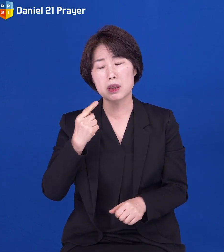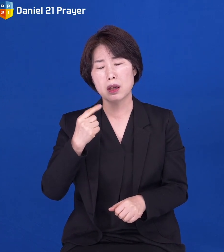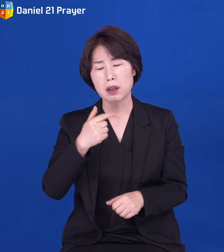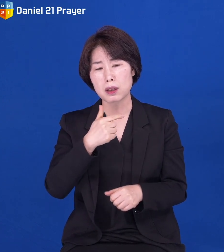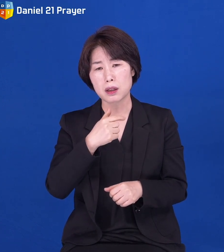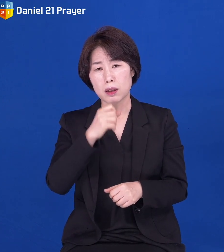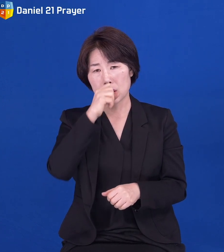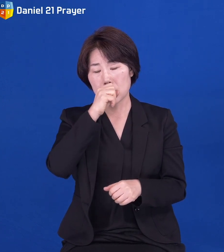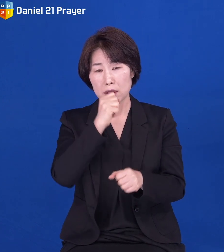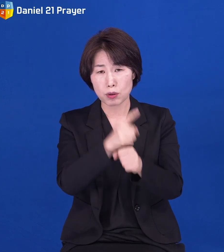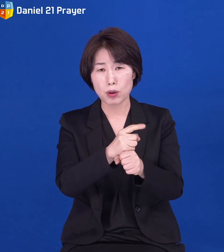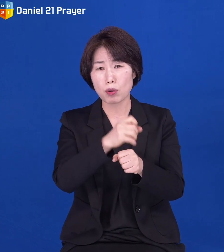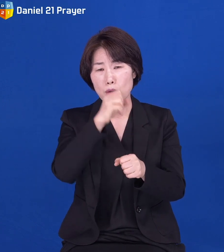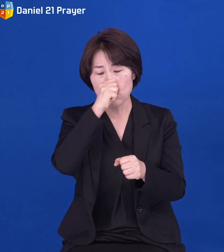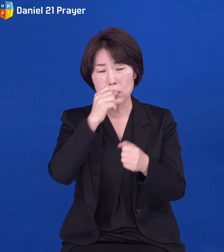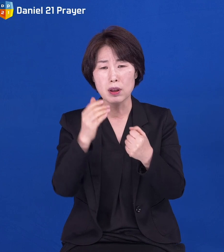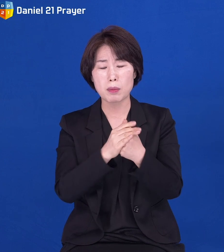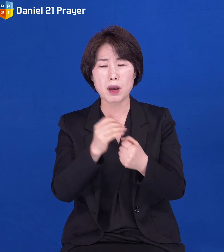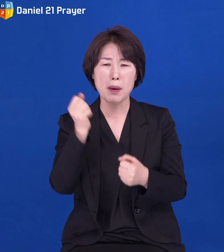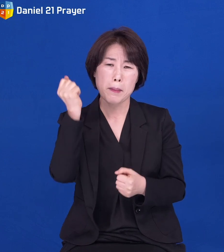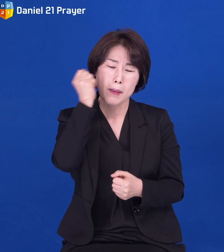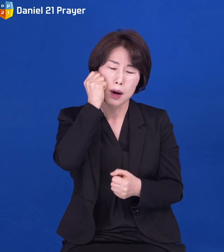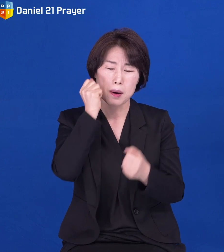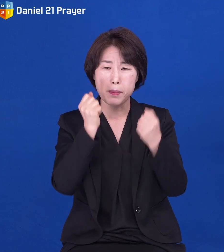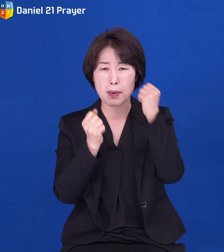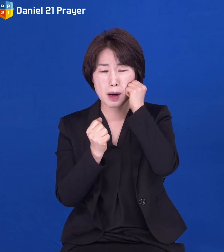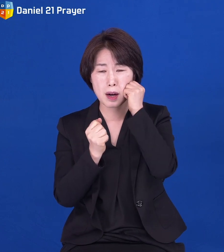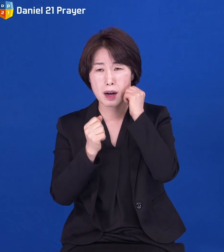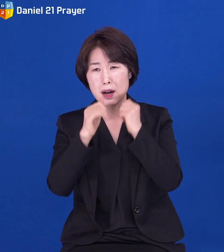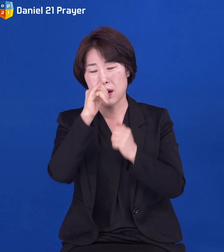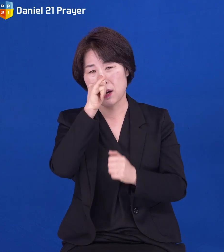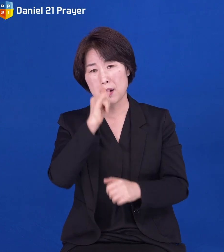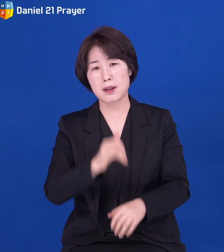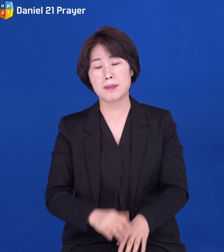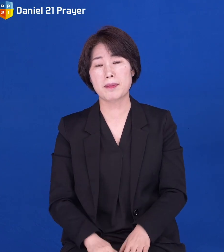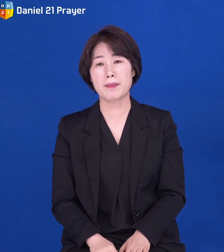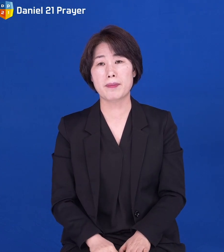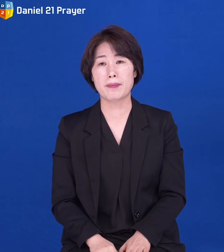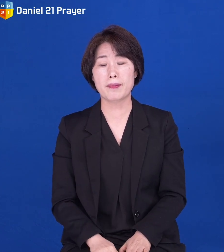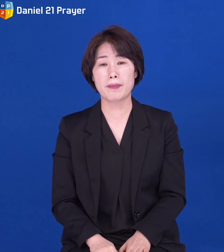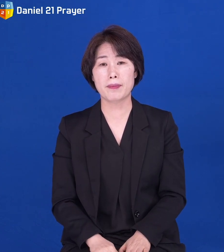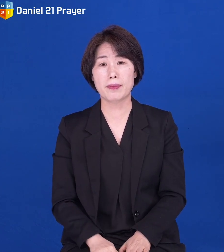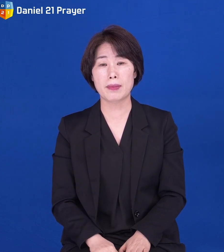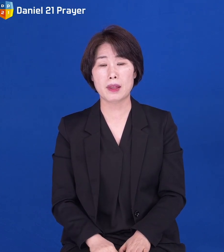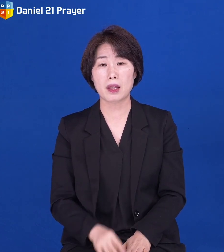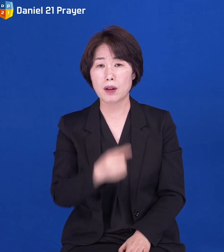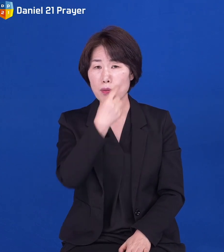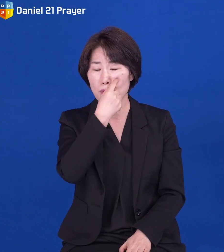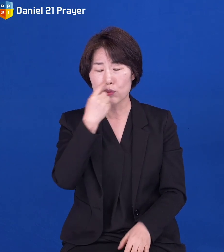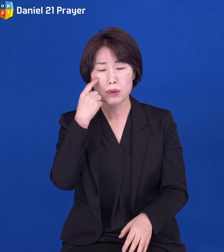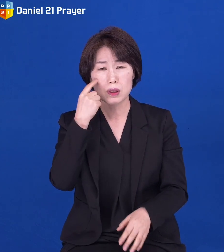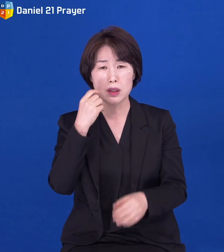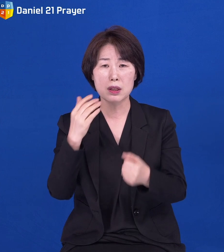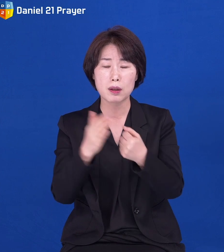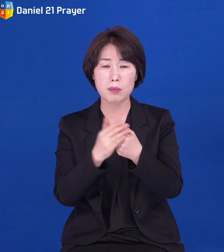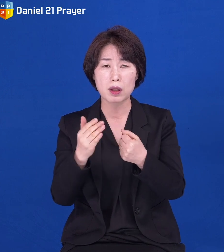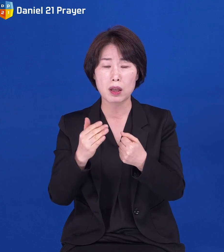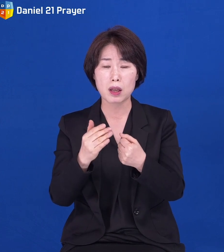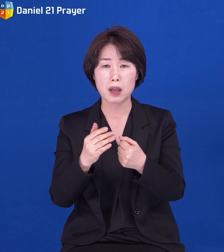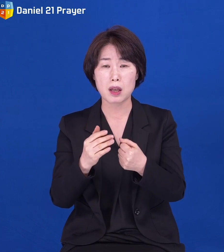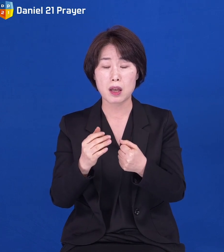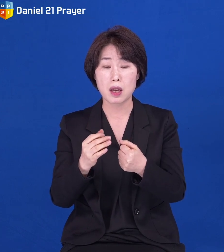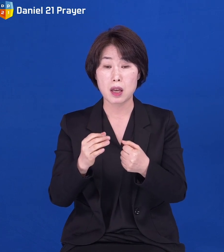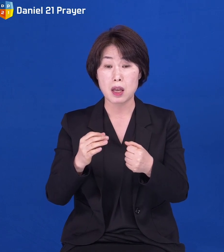친구도 많고, 그러니까 꼭 당하기 좋은 그런 케이스죠. 그래갖고 저희 아버지가 이제 도중서정을 다 날려서 지하실방에서